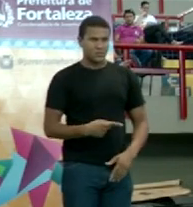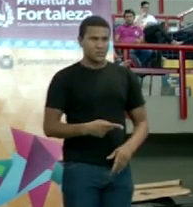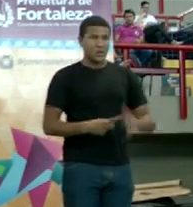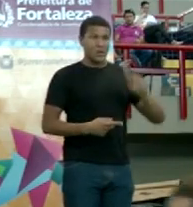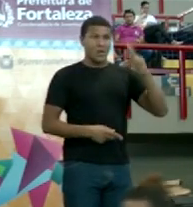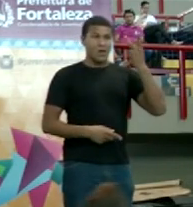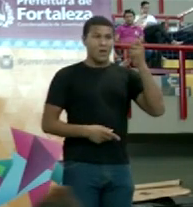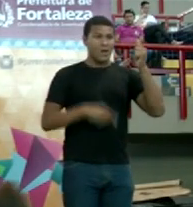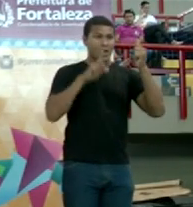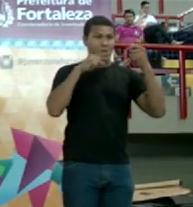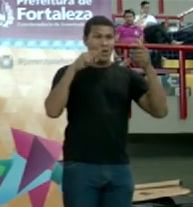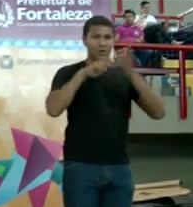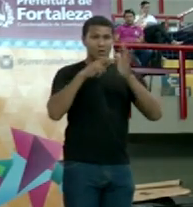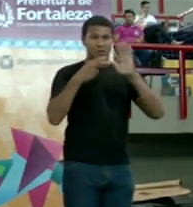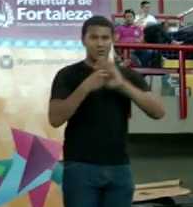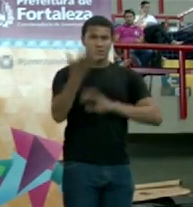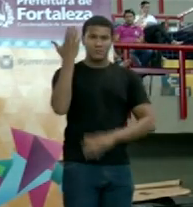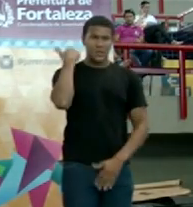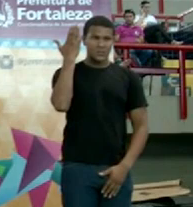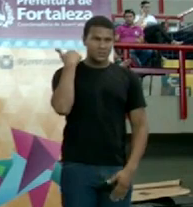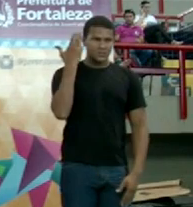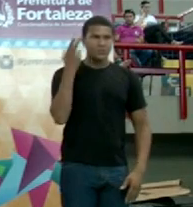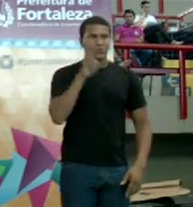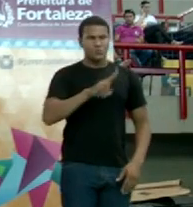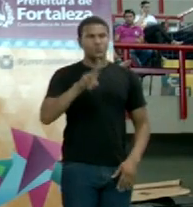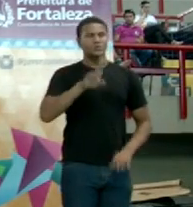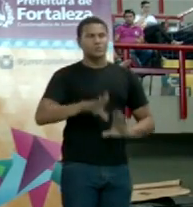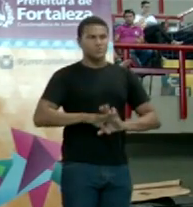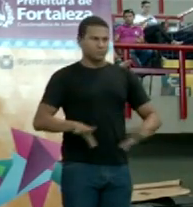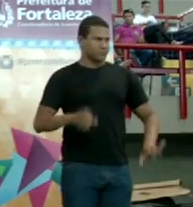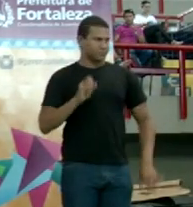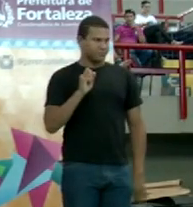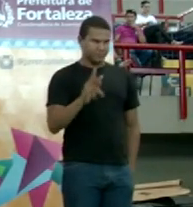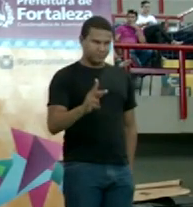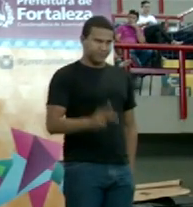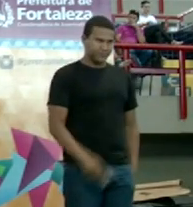Passou. Tá? Aí a gente usa dessa maneira.